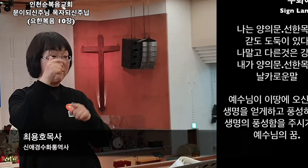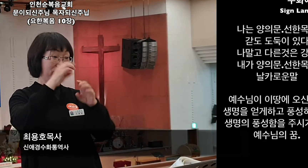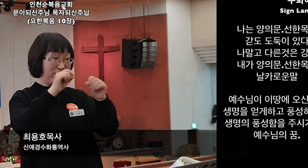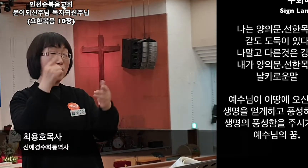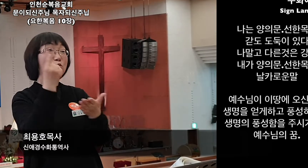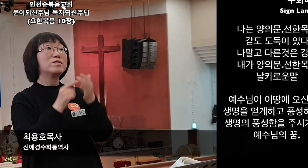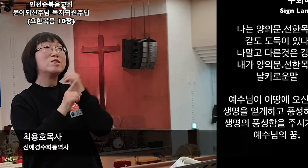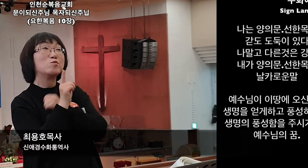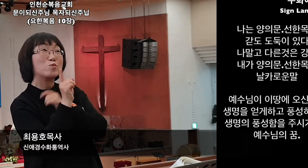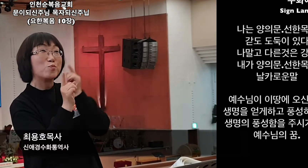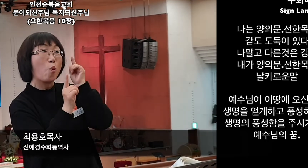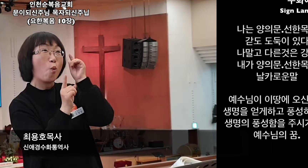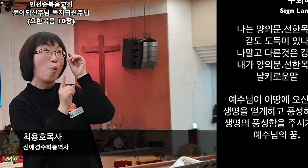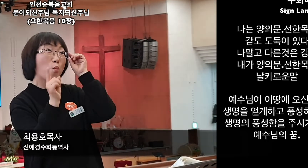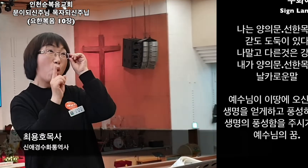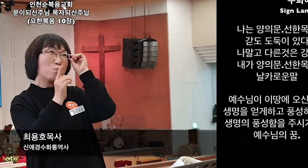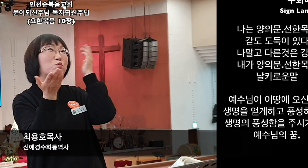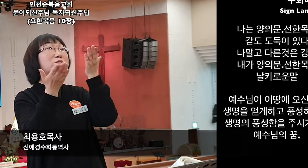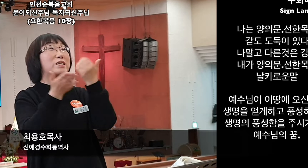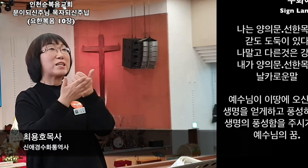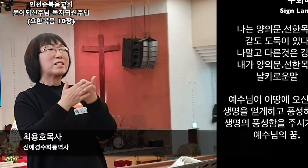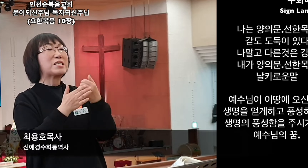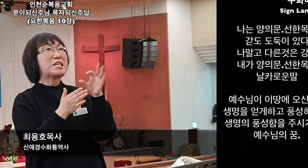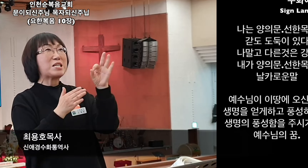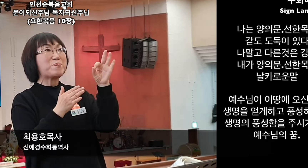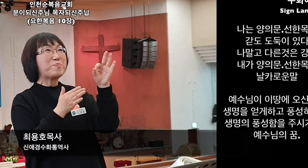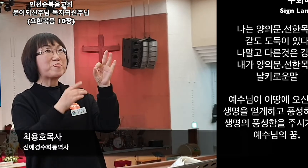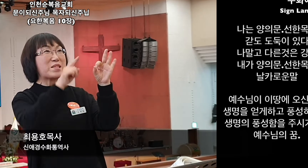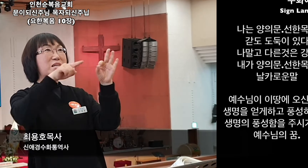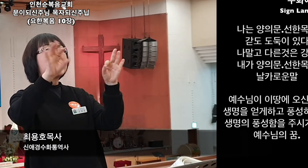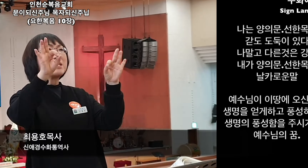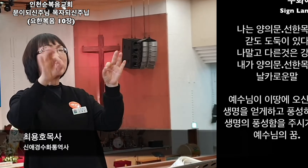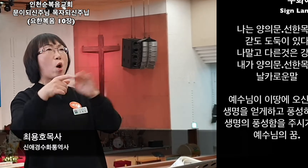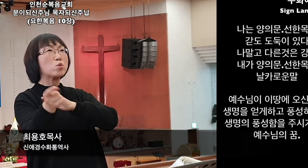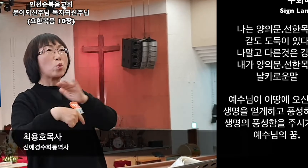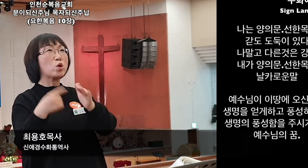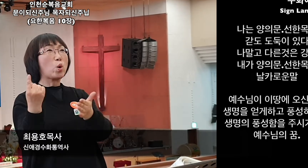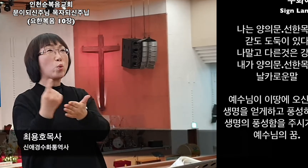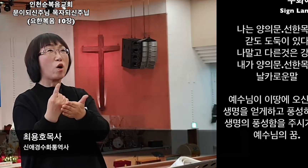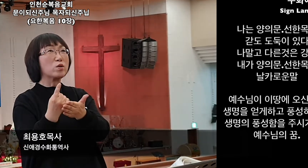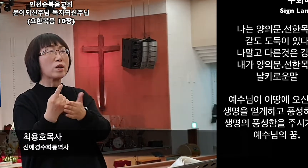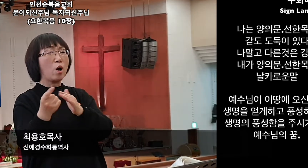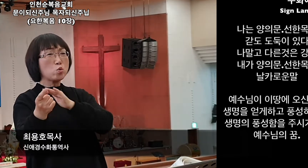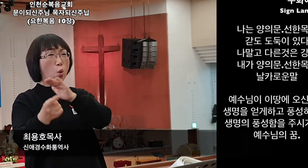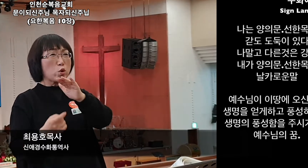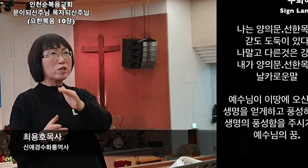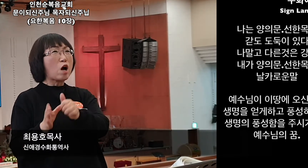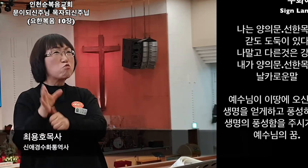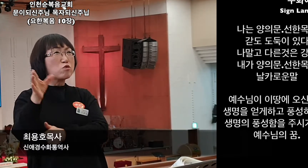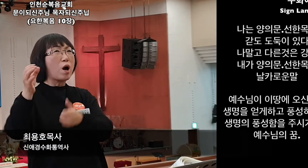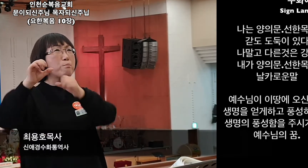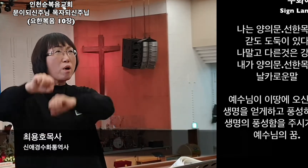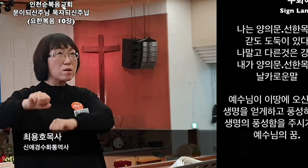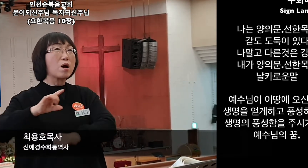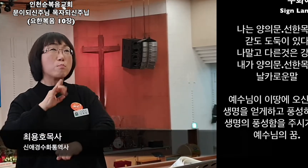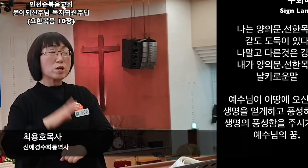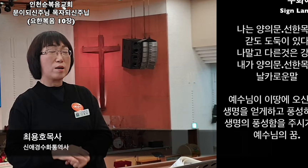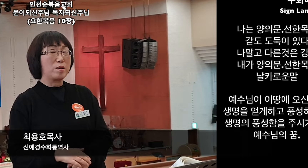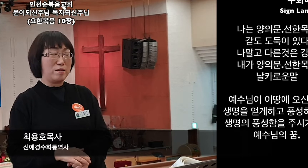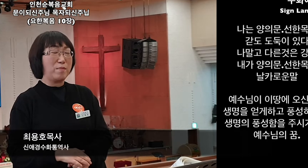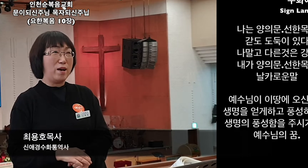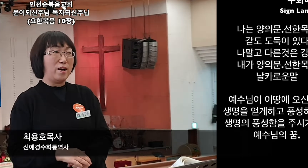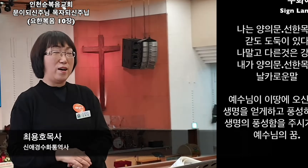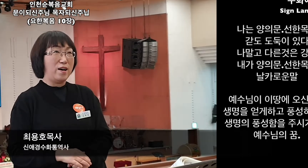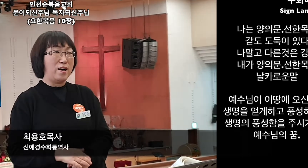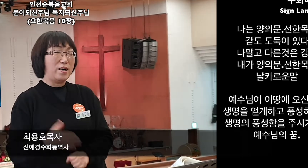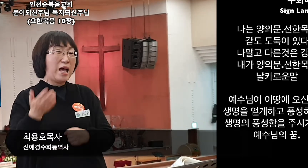땅에 왜 오셨을까? 도대체 무슨 일을 하실까? 10절입니다. 도적이 오는 것은 당연히 도적질하고 죽이고 멸망시키려는